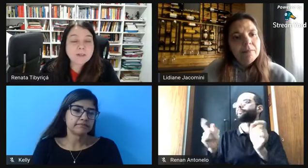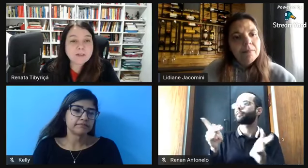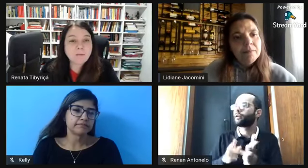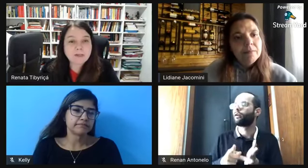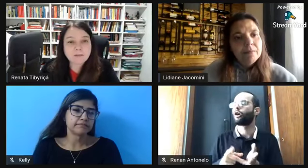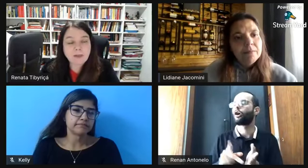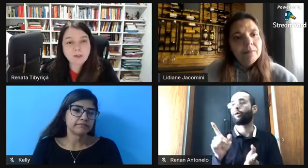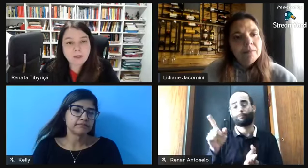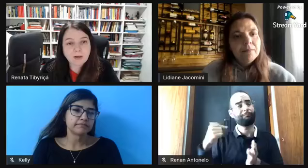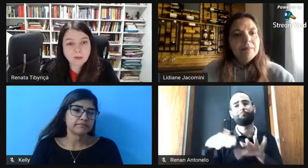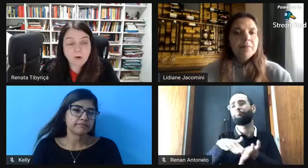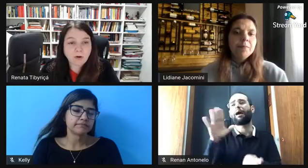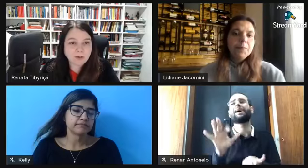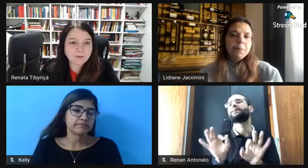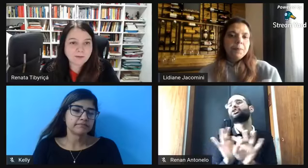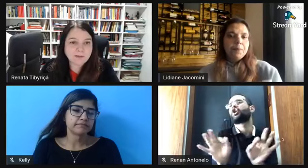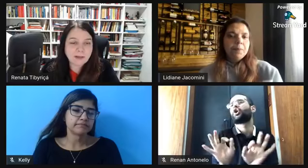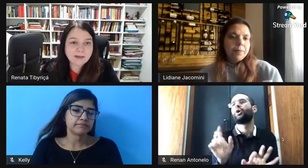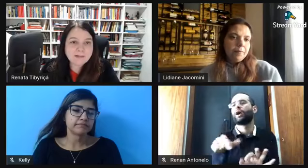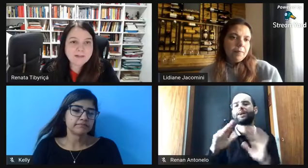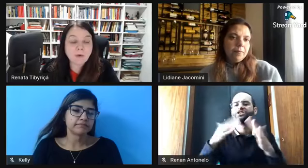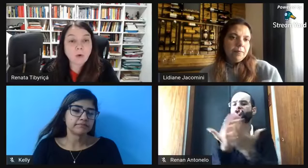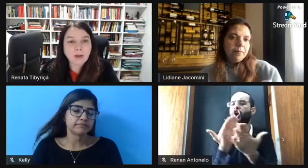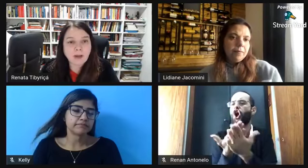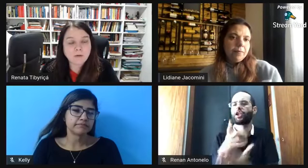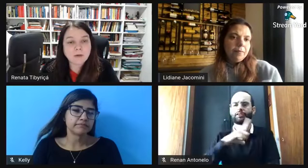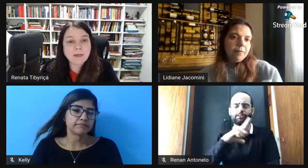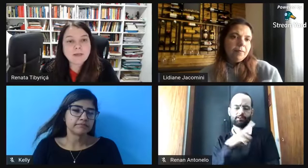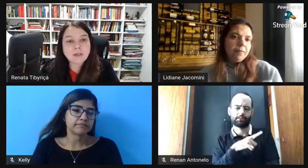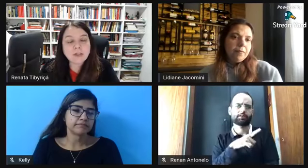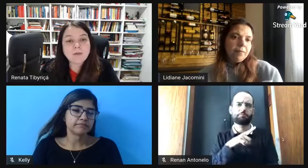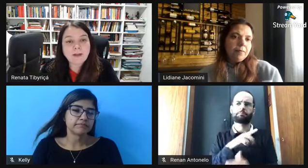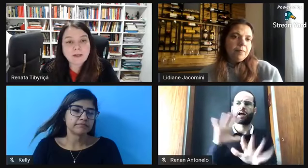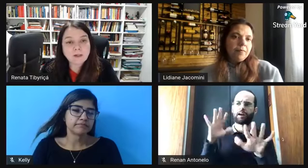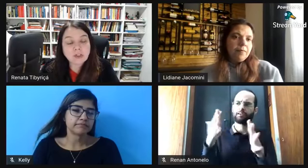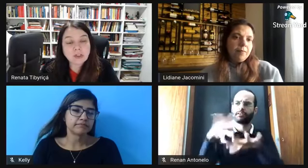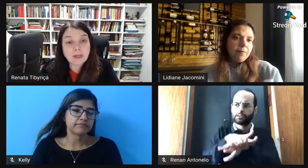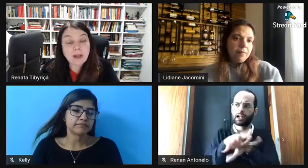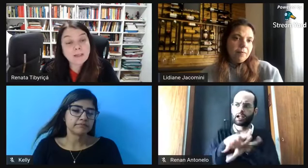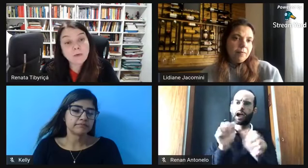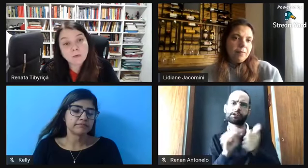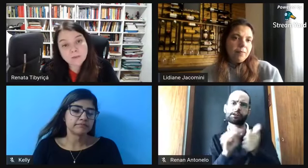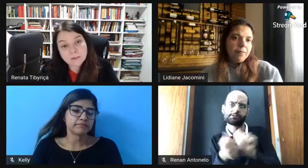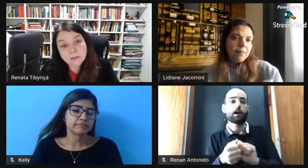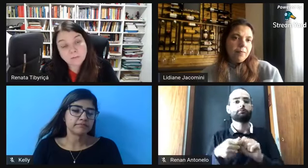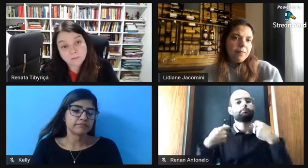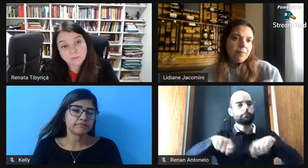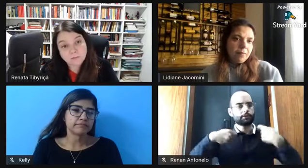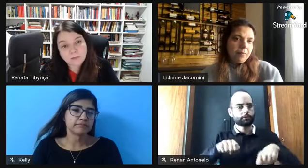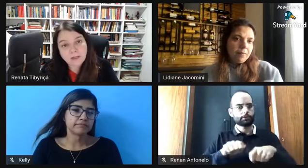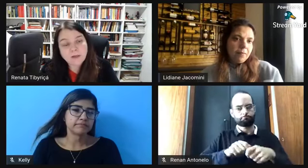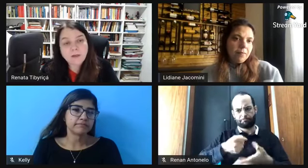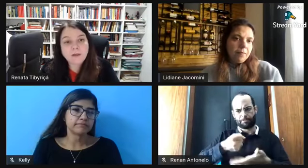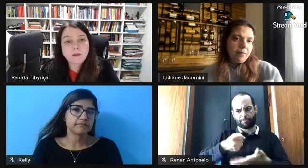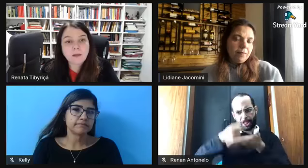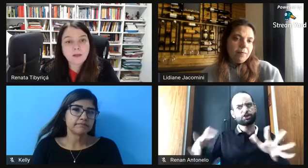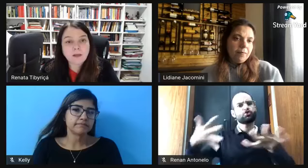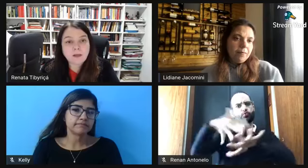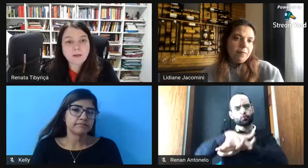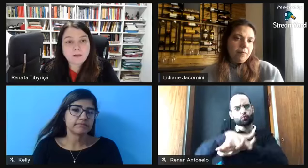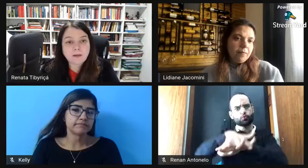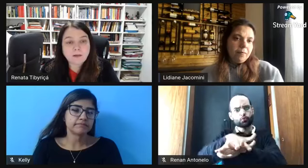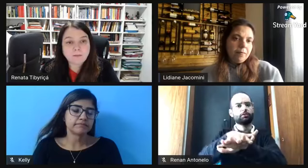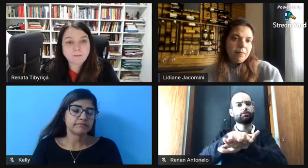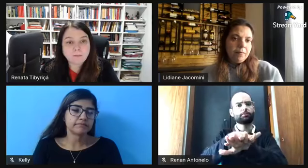mais do que simplesmente a escola, em tese, é um local que a gente vai garantir a inclusão, né?